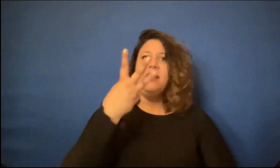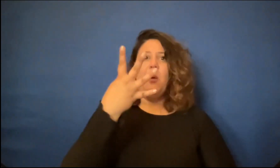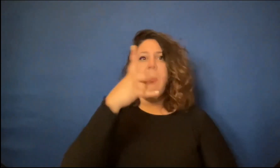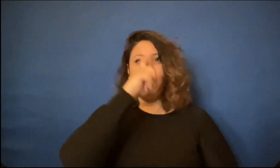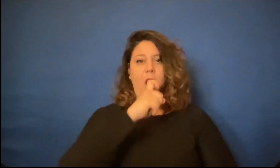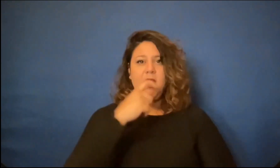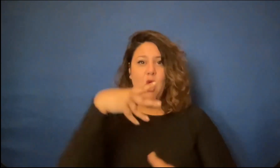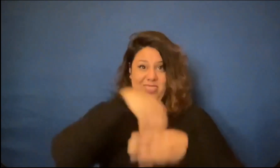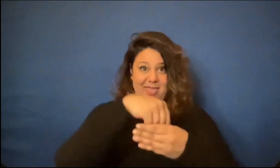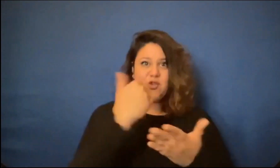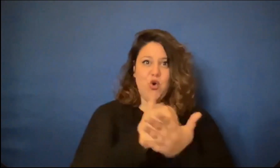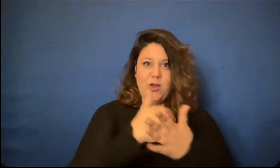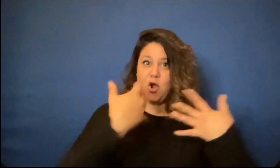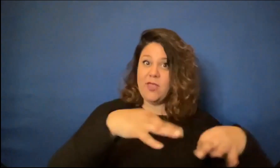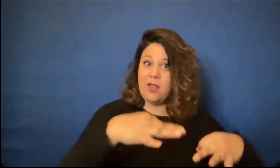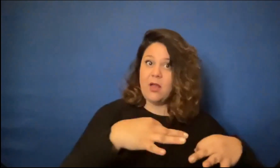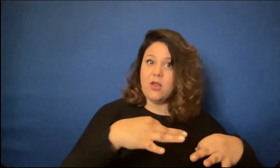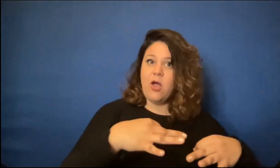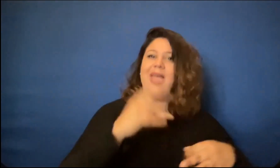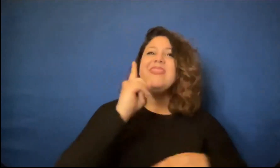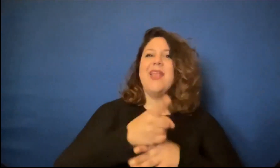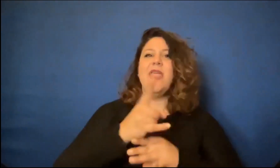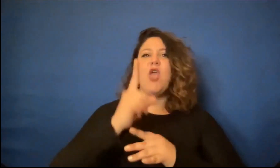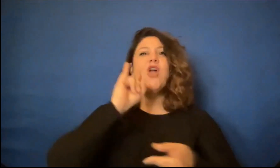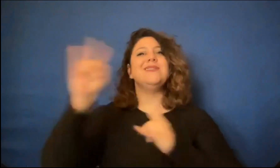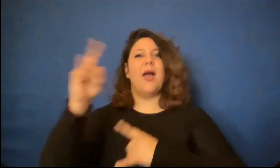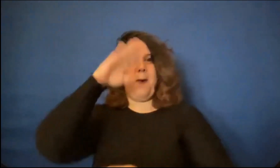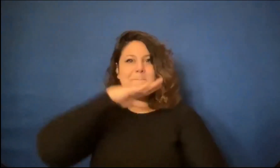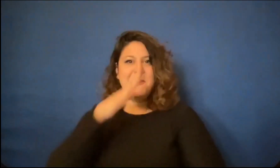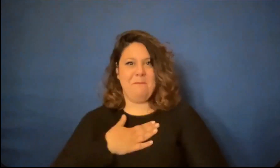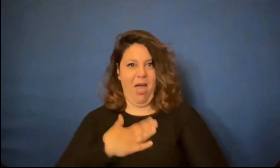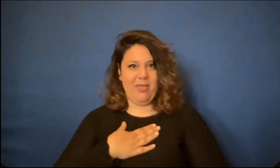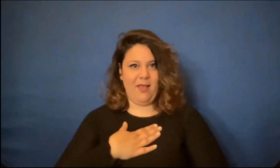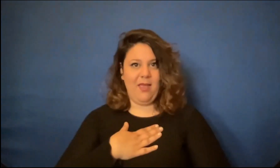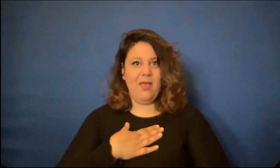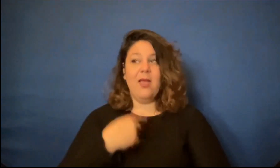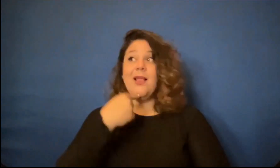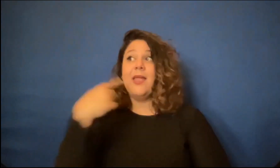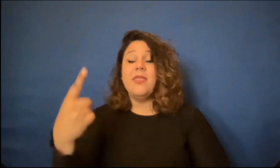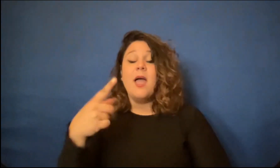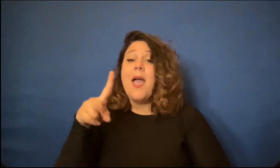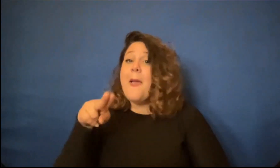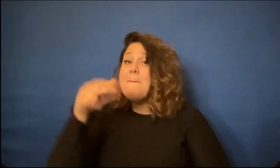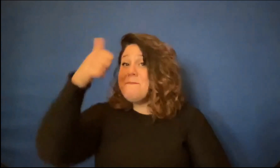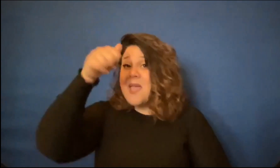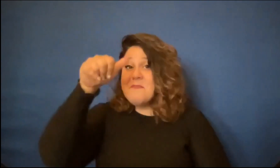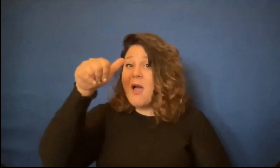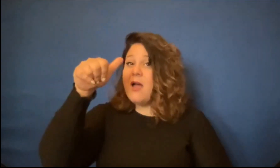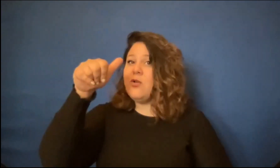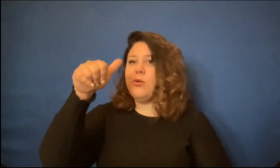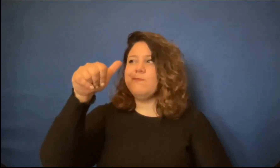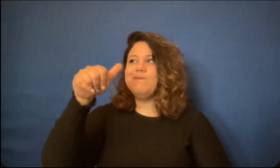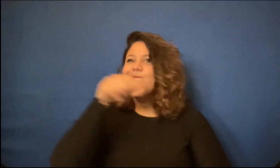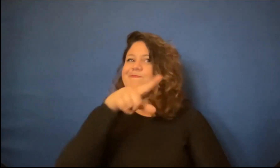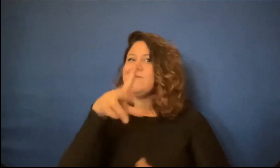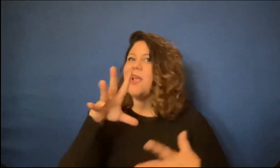ordinaria, la dirección llamó a mis padres y les dijeron que mi hermano no tenía cabida en aquel colegio.